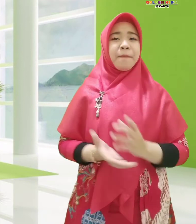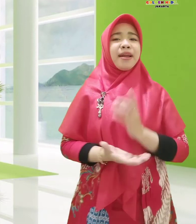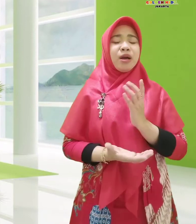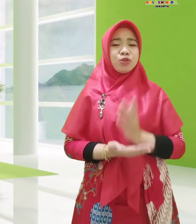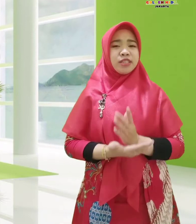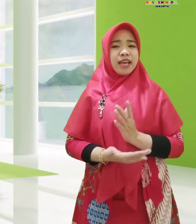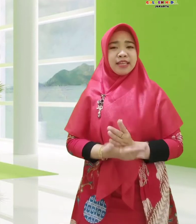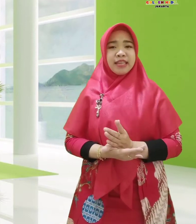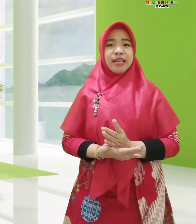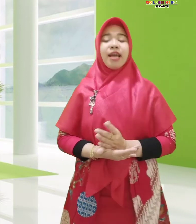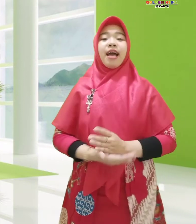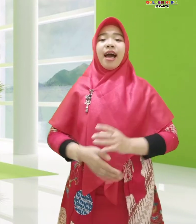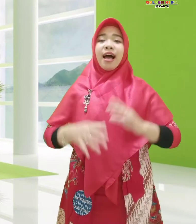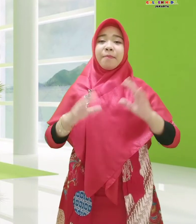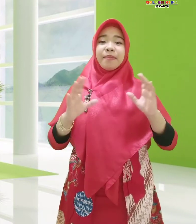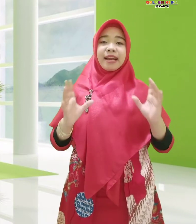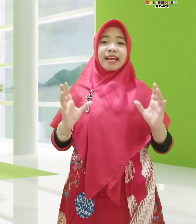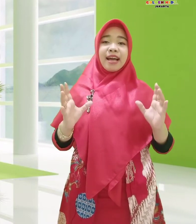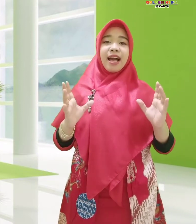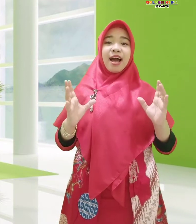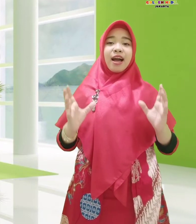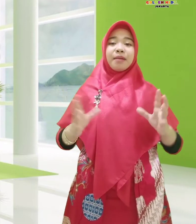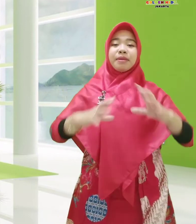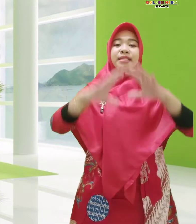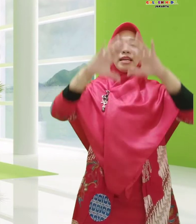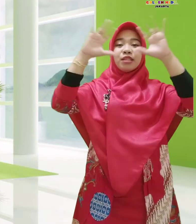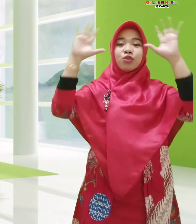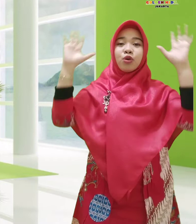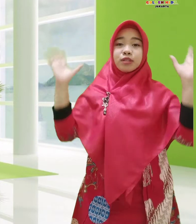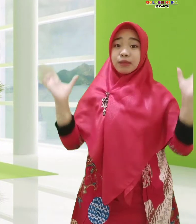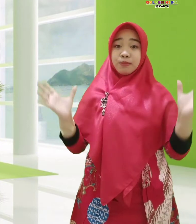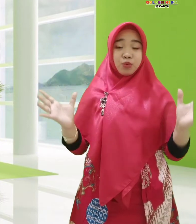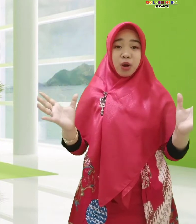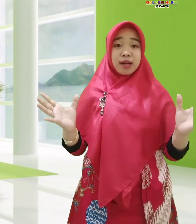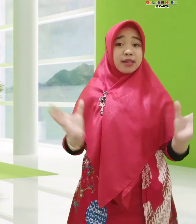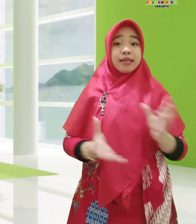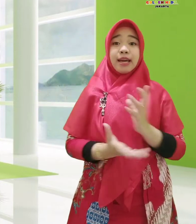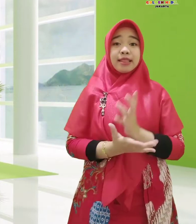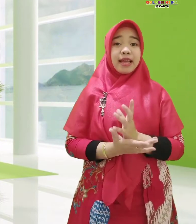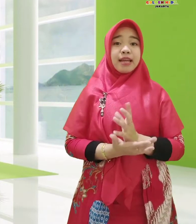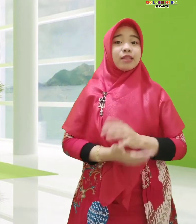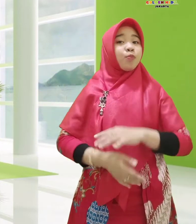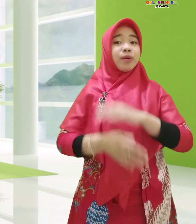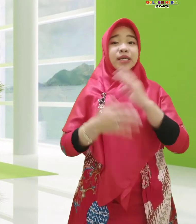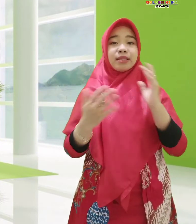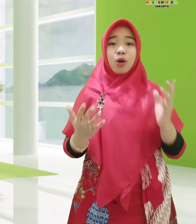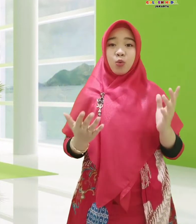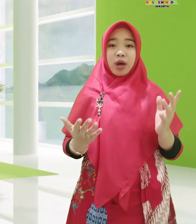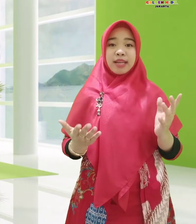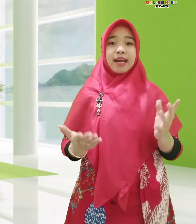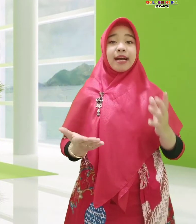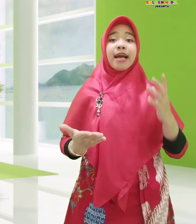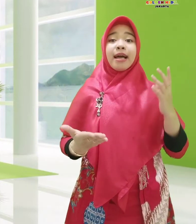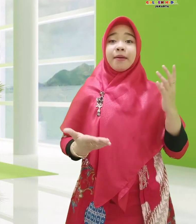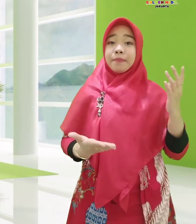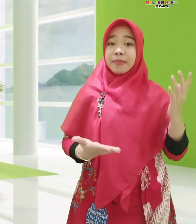pada usia ini mereka akan menyensor semua kegiatan atau pengetahuan yang